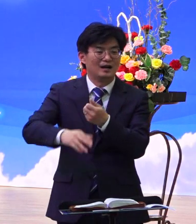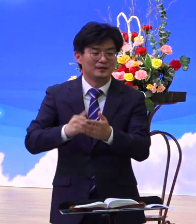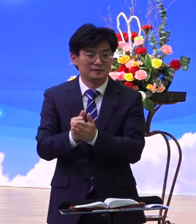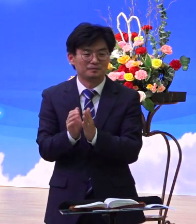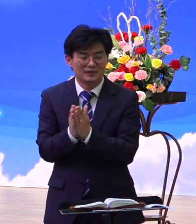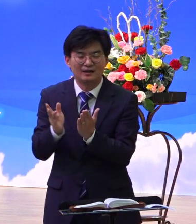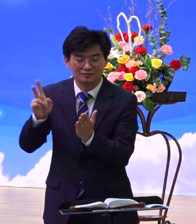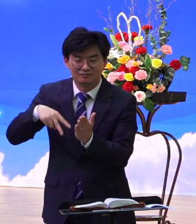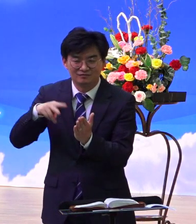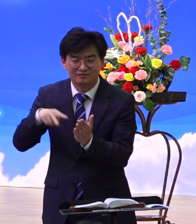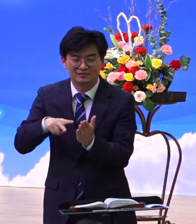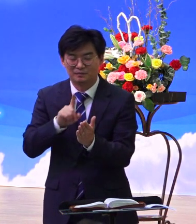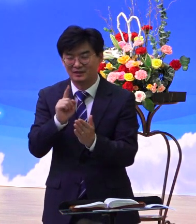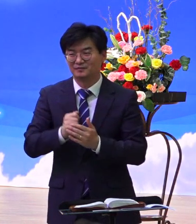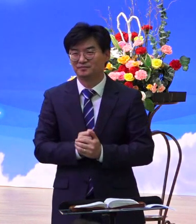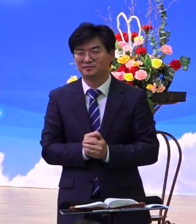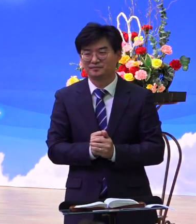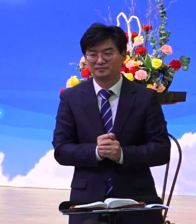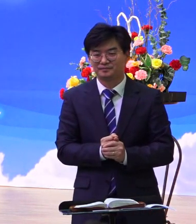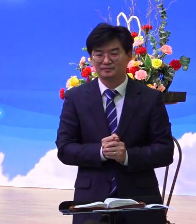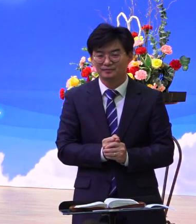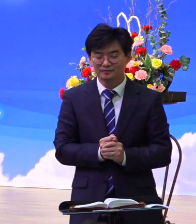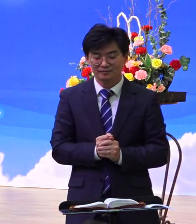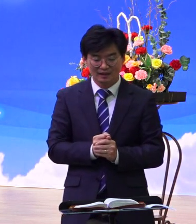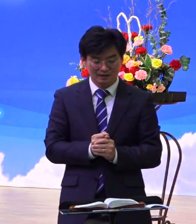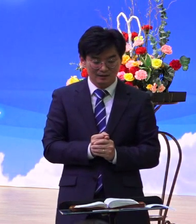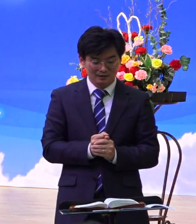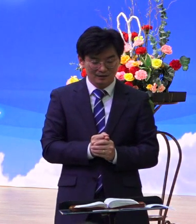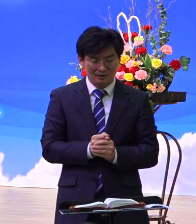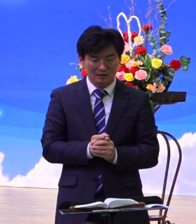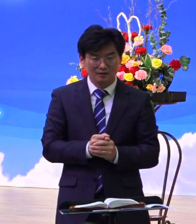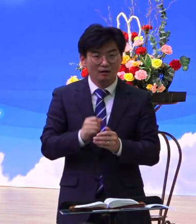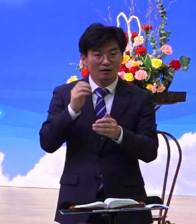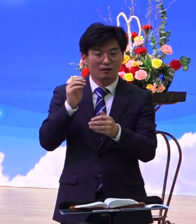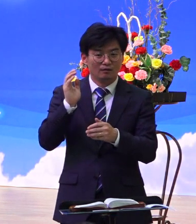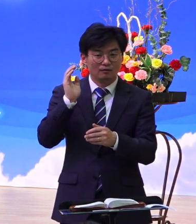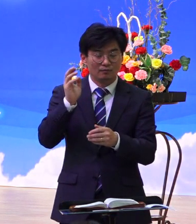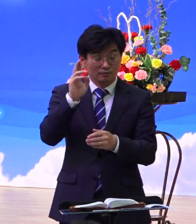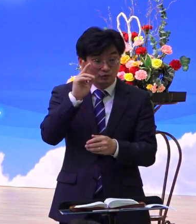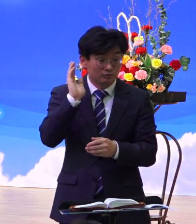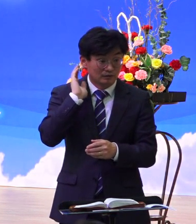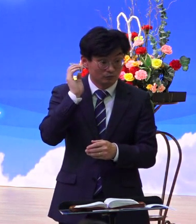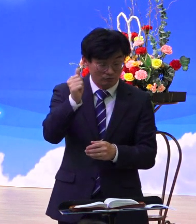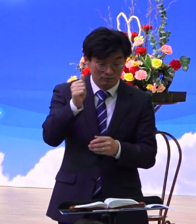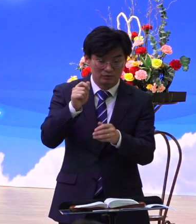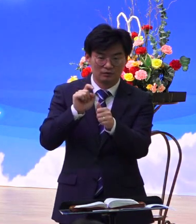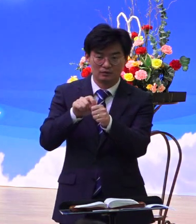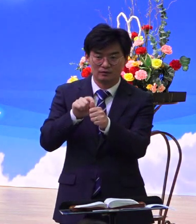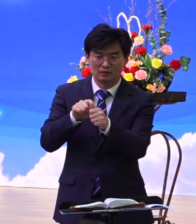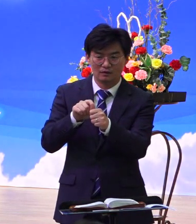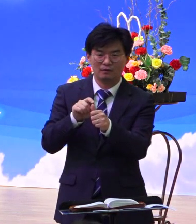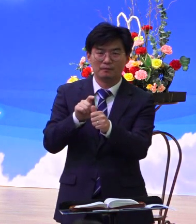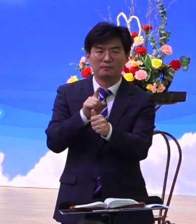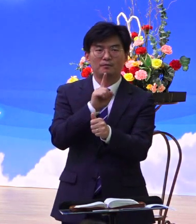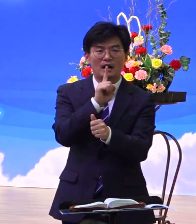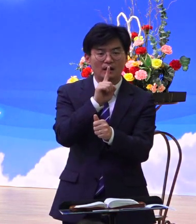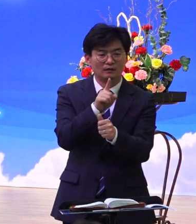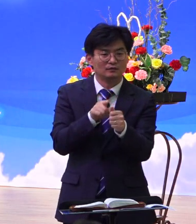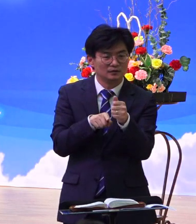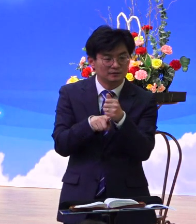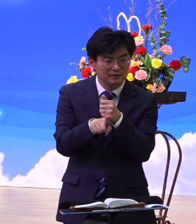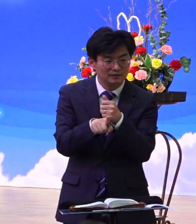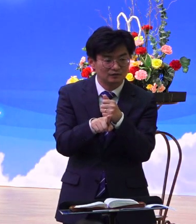링컨의 전기를 쓴 많은 작가들이 있습니다. 그 중에 한 작가가 링컨에 대해서 매우 의미 있는 한마디를 기록했습니다.